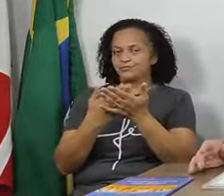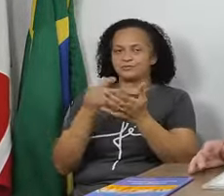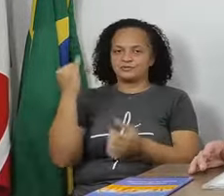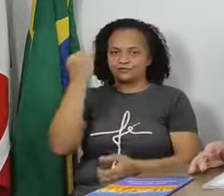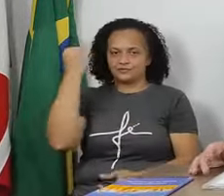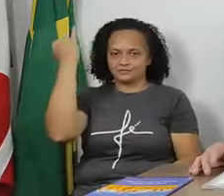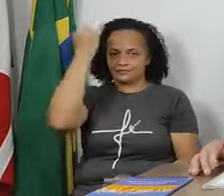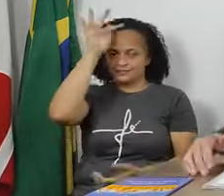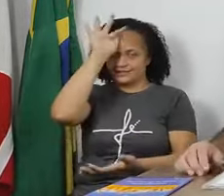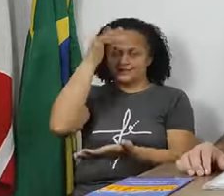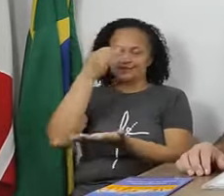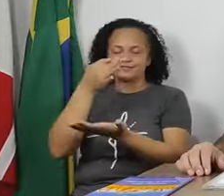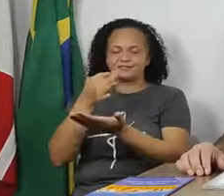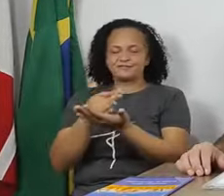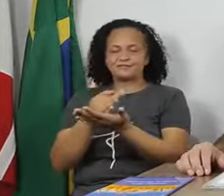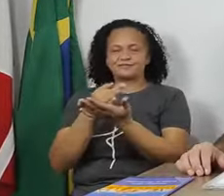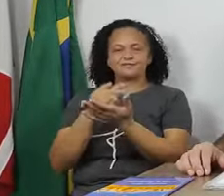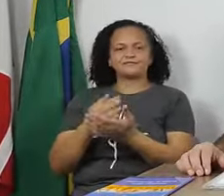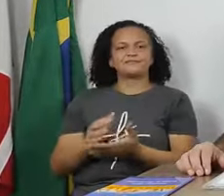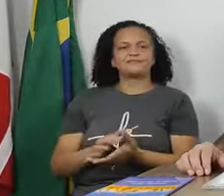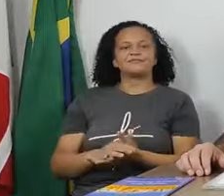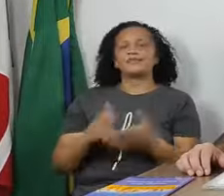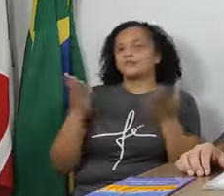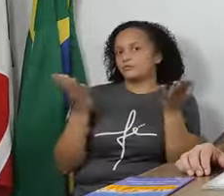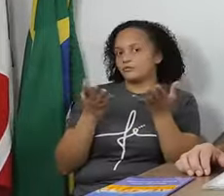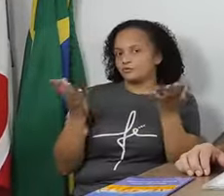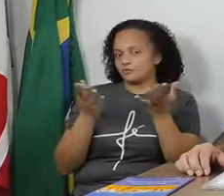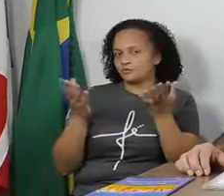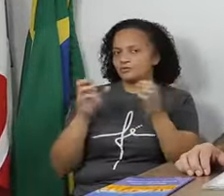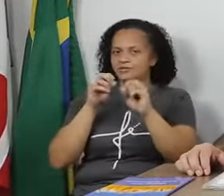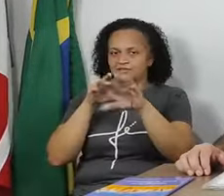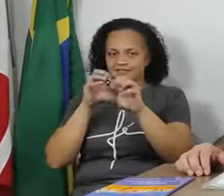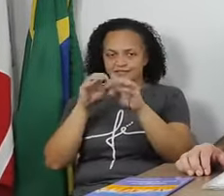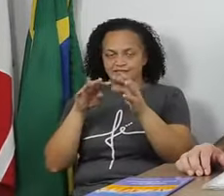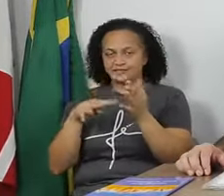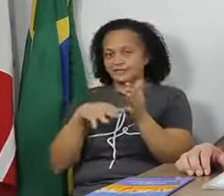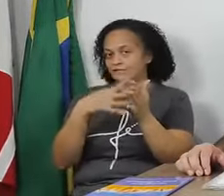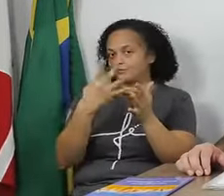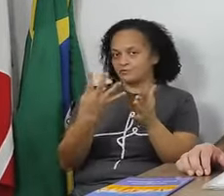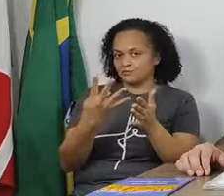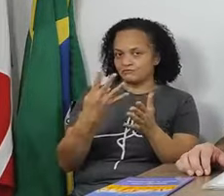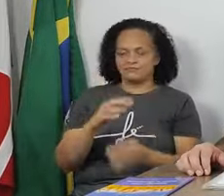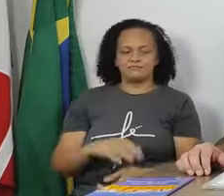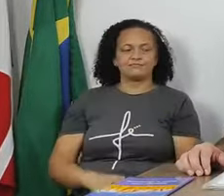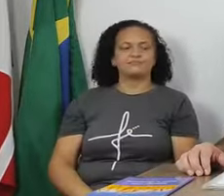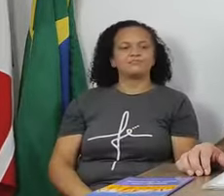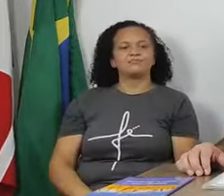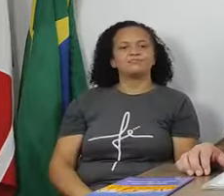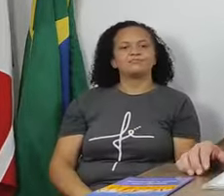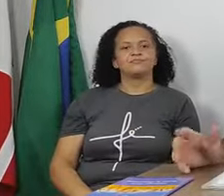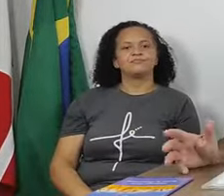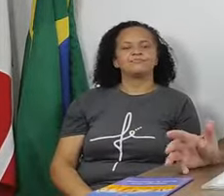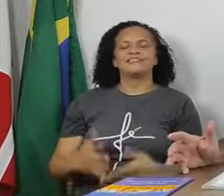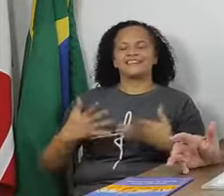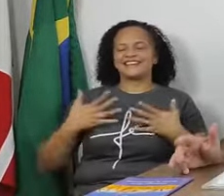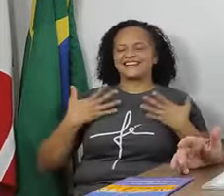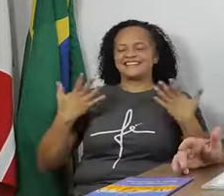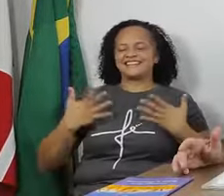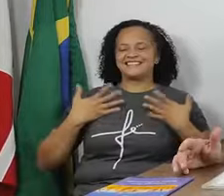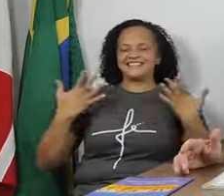da Fé Cristã, hoje a parte 4 desse seminário, né? E é uma alegria